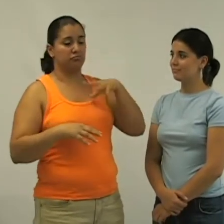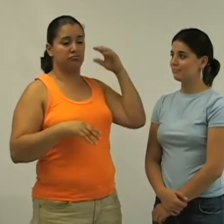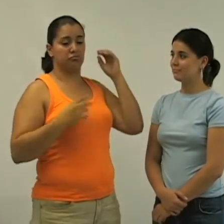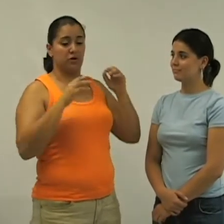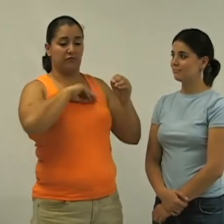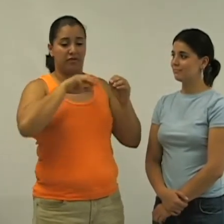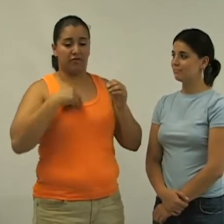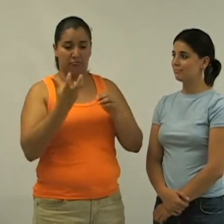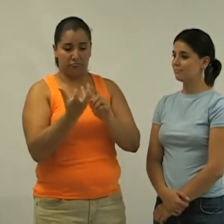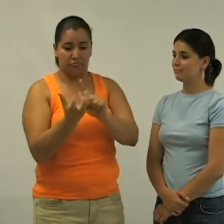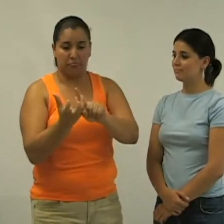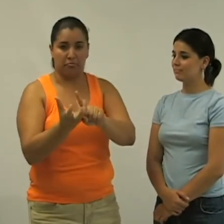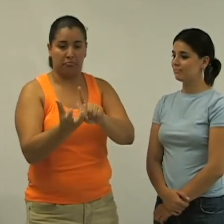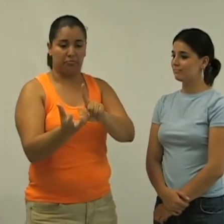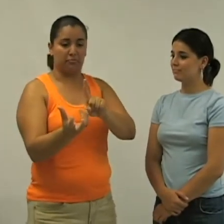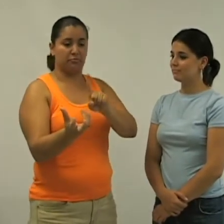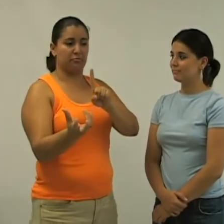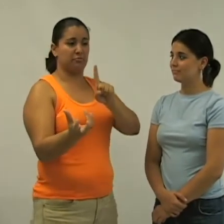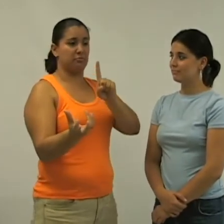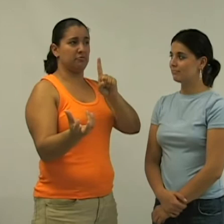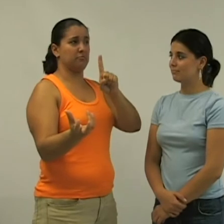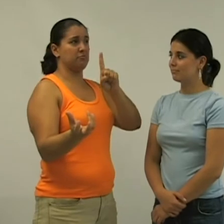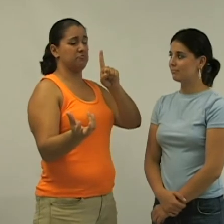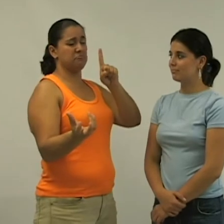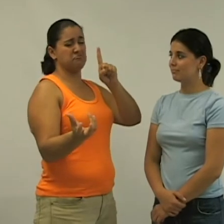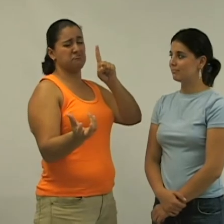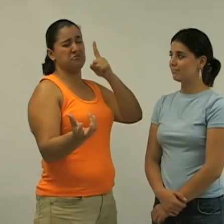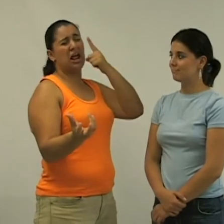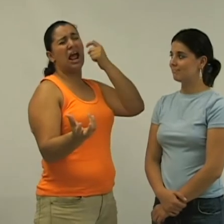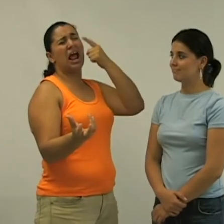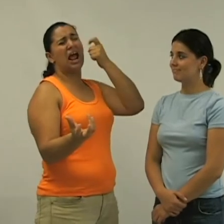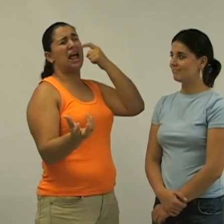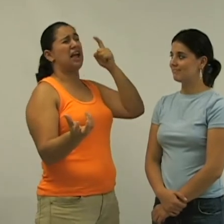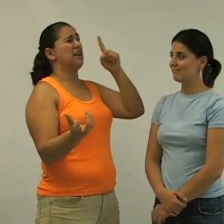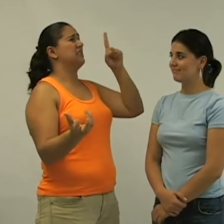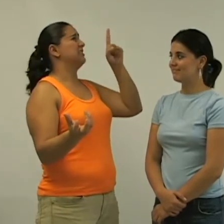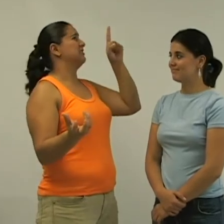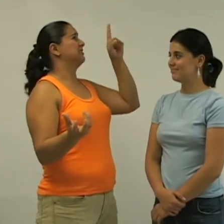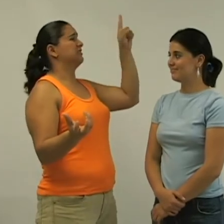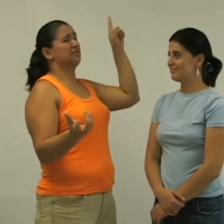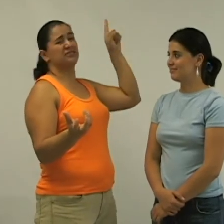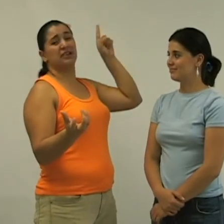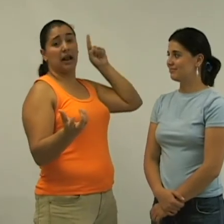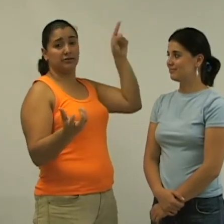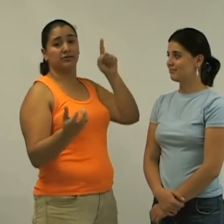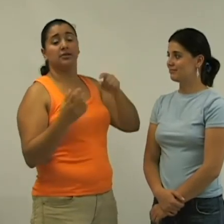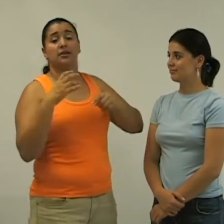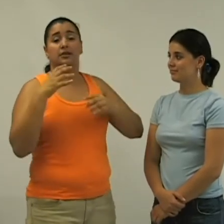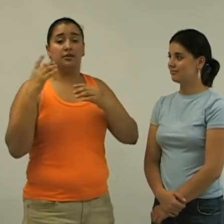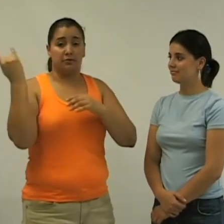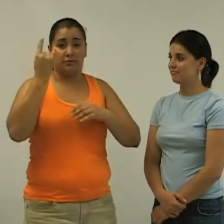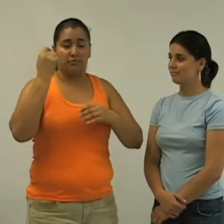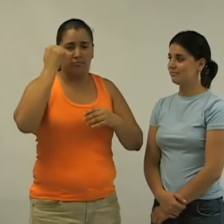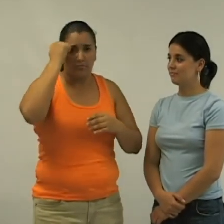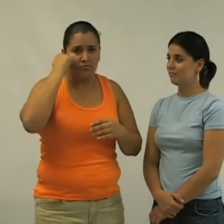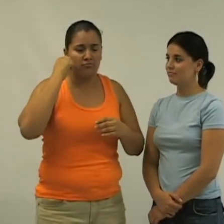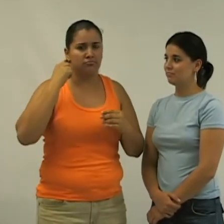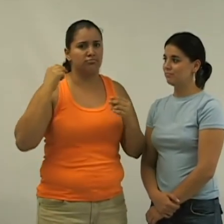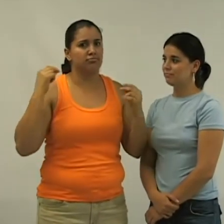irme, en el 97, yo me fui, mi familia, mi grupo familiar se quedó y me fui solita, llorando, llorando. En los